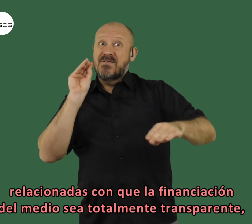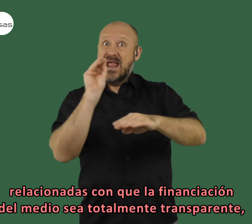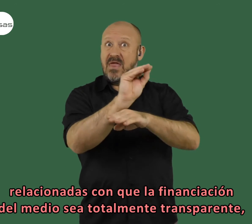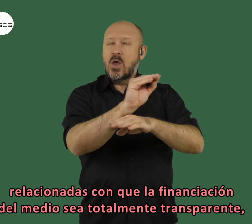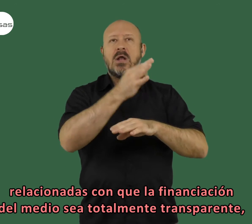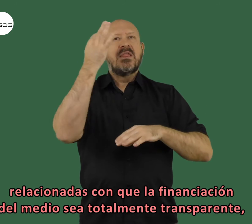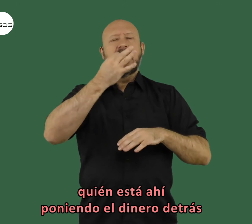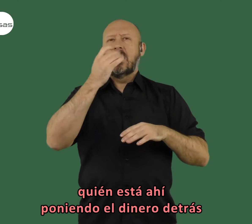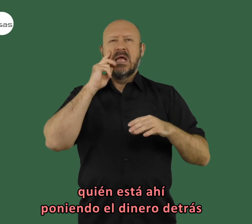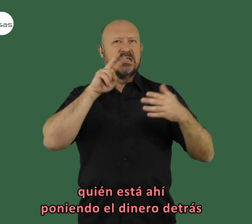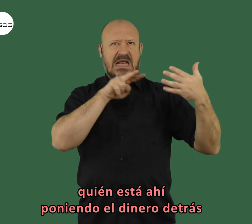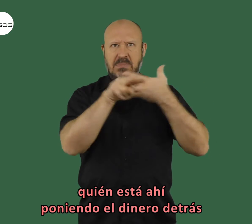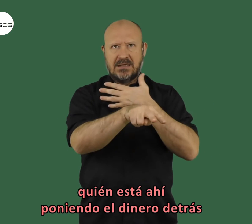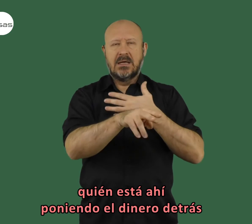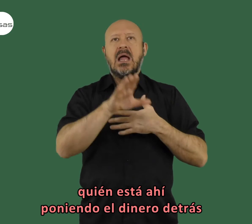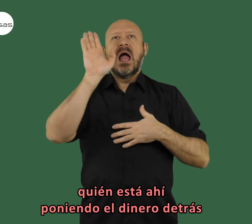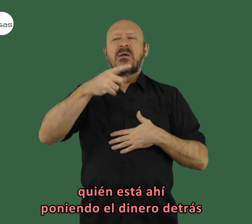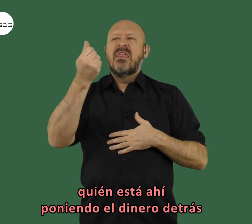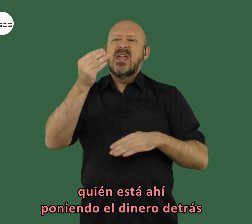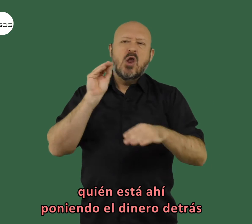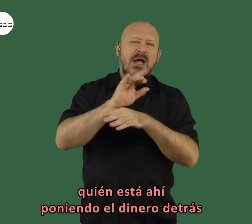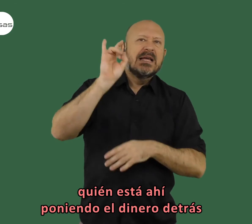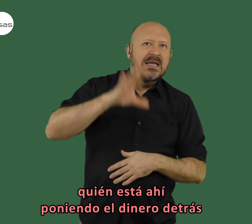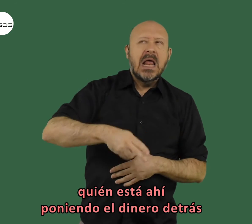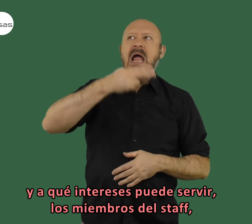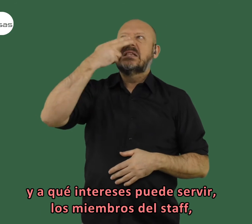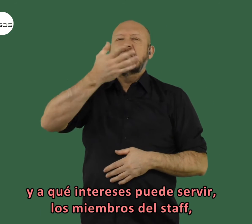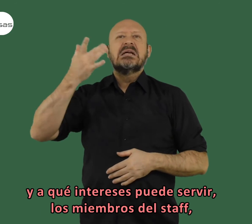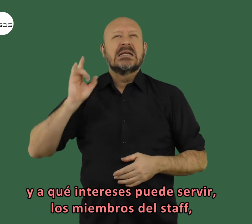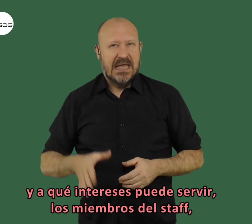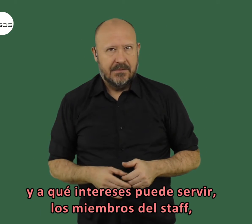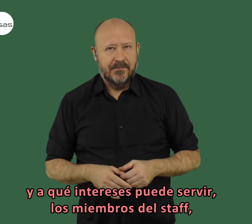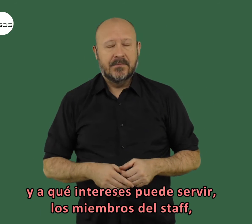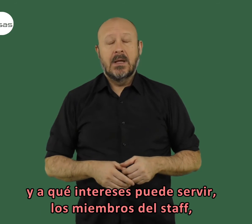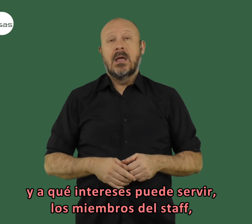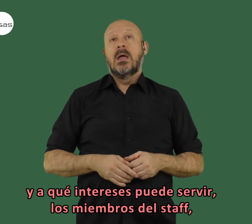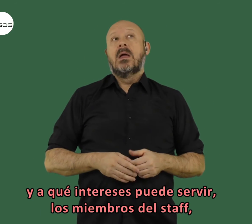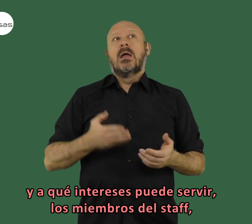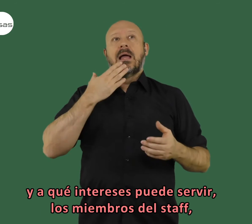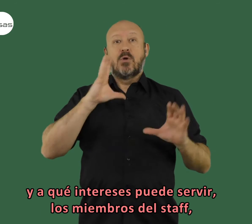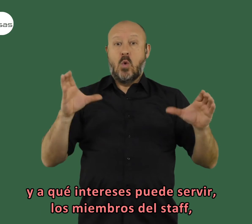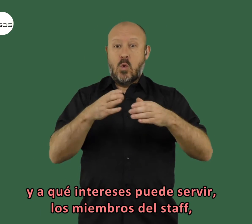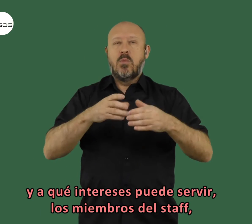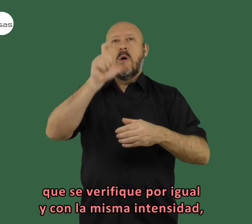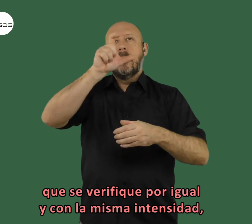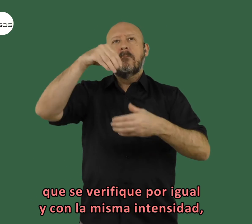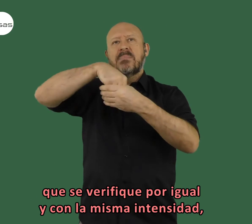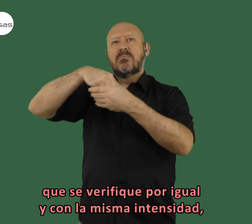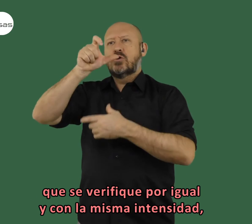medio sea totalmente transparente. ¿Quién está ahí poniendo el dinero detrás y a qué intereses puede servir? Los miembros del